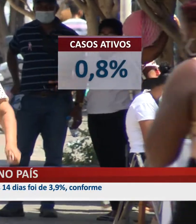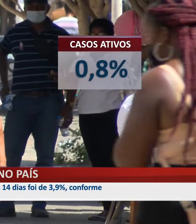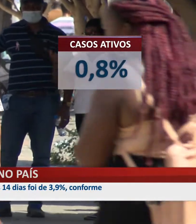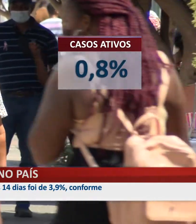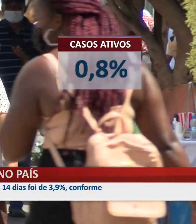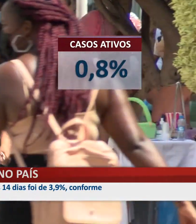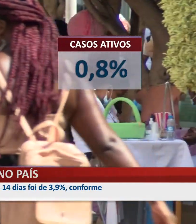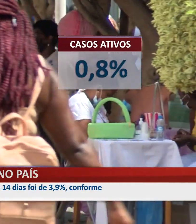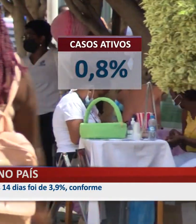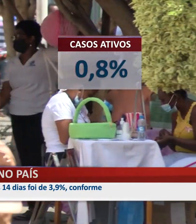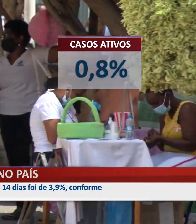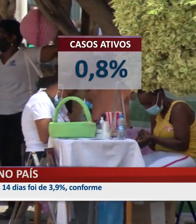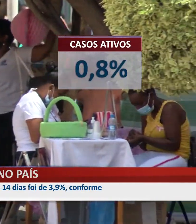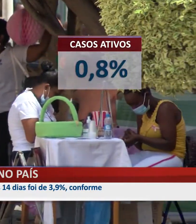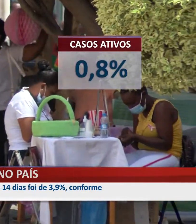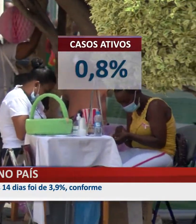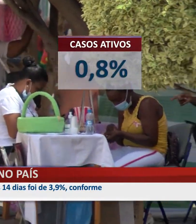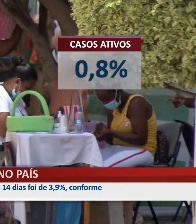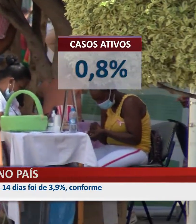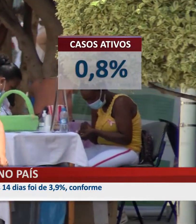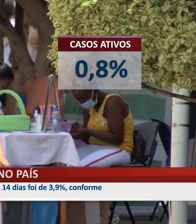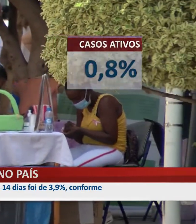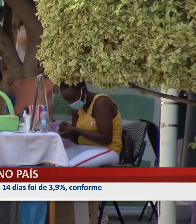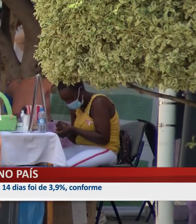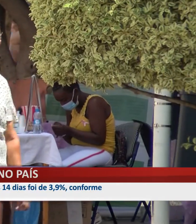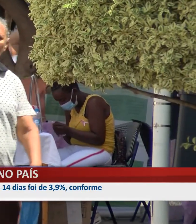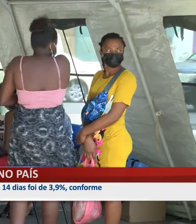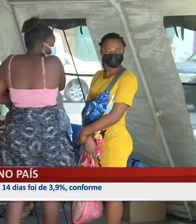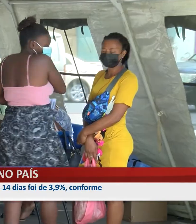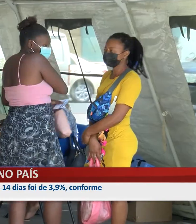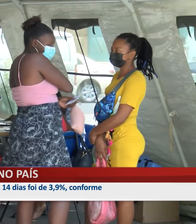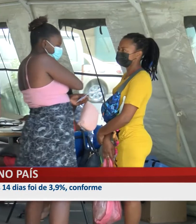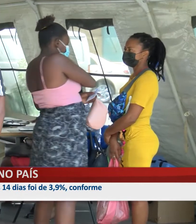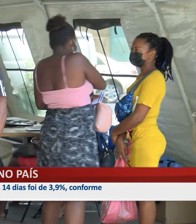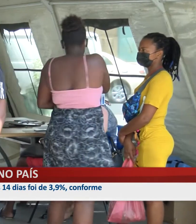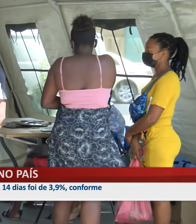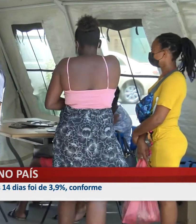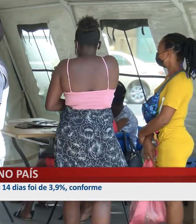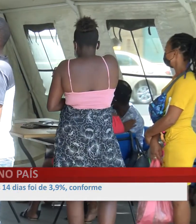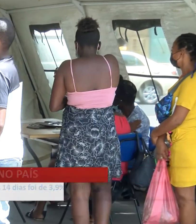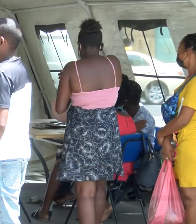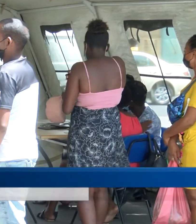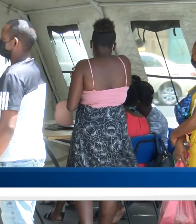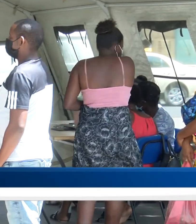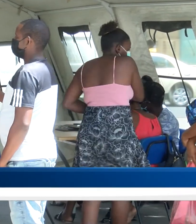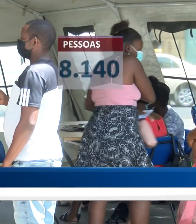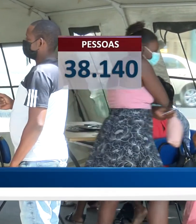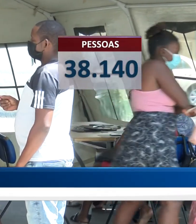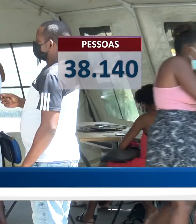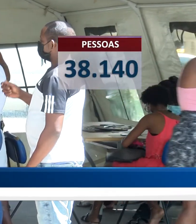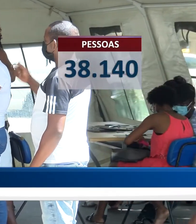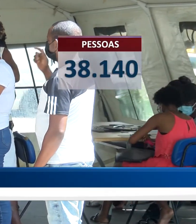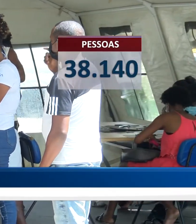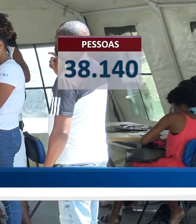representa 0,8% do total de casos da Covid-19 já identificados no arquipélago, que é